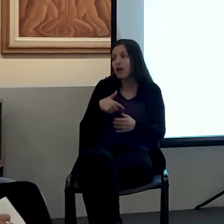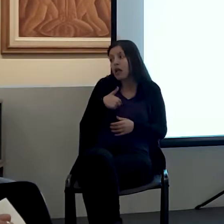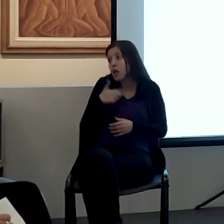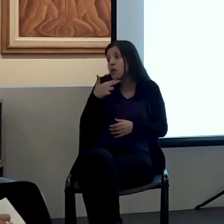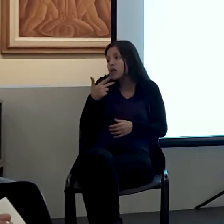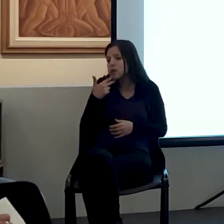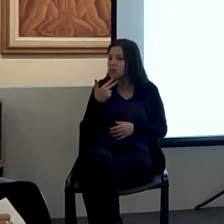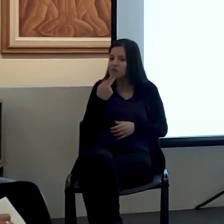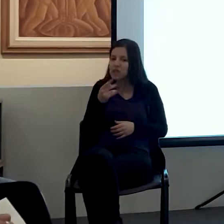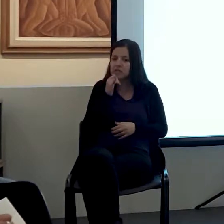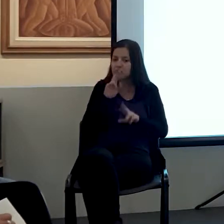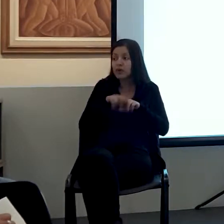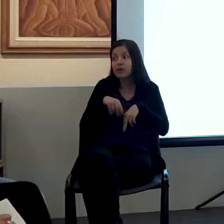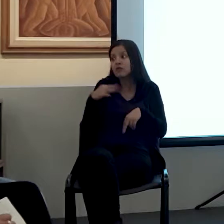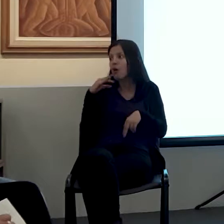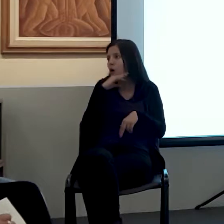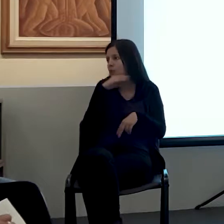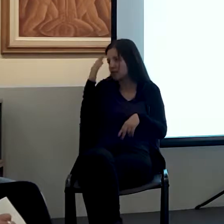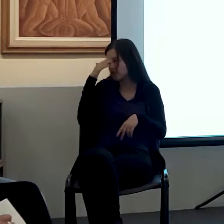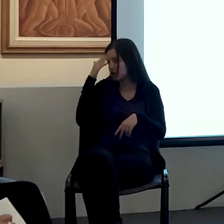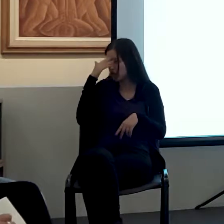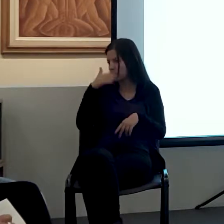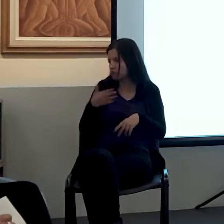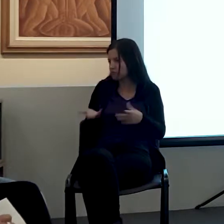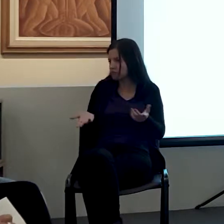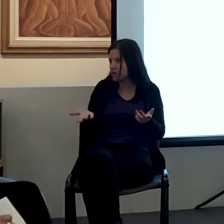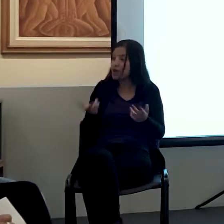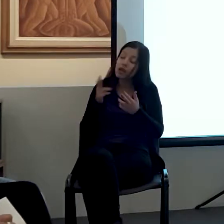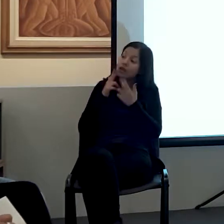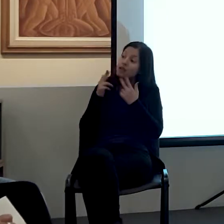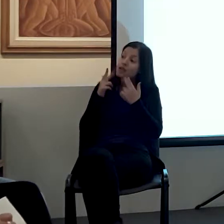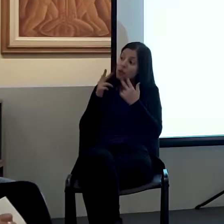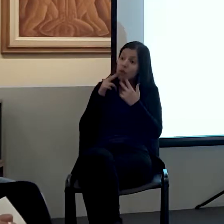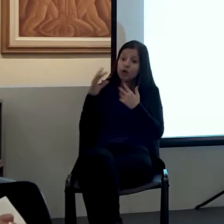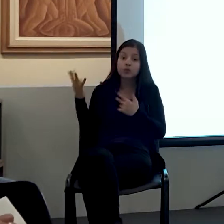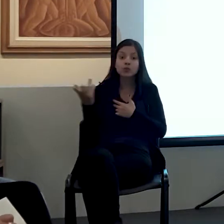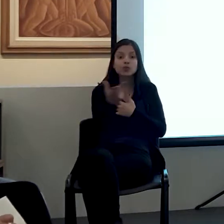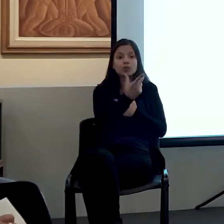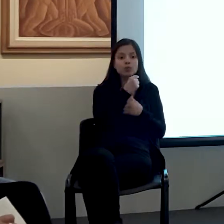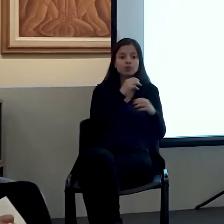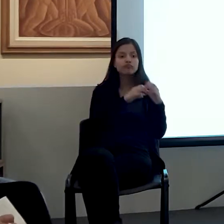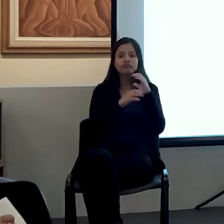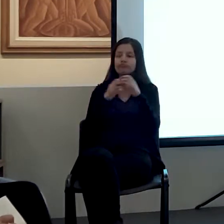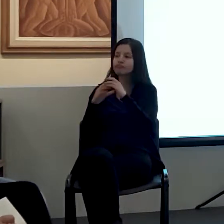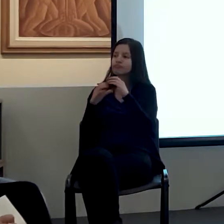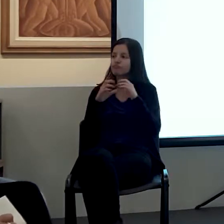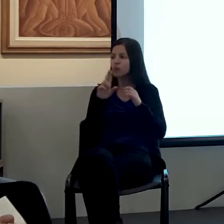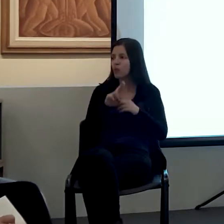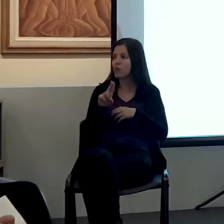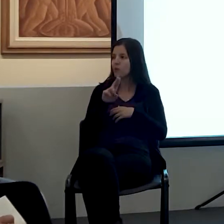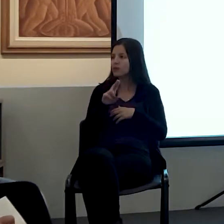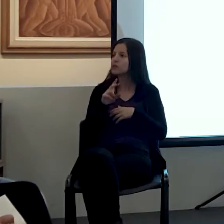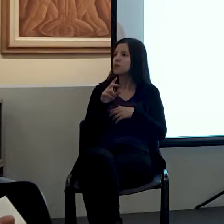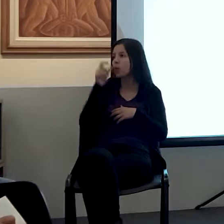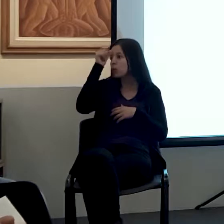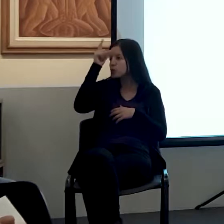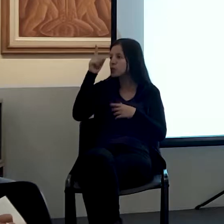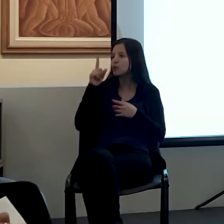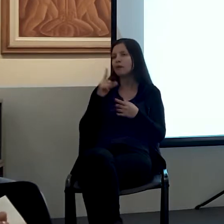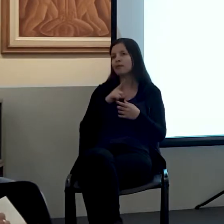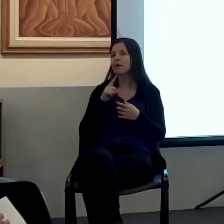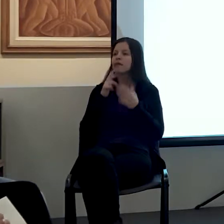óbvio, né? Ou mais comum. Uma língua comum. Mas também hábitos comuns, jeitos,